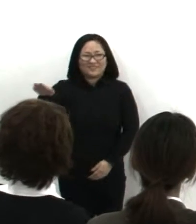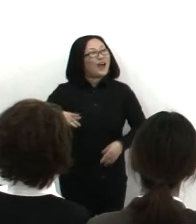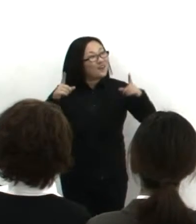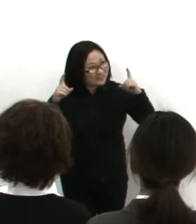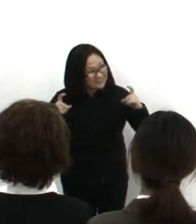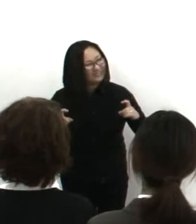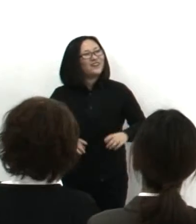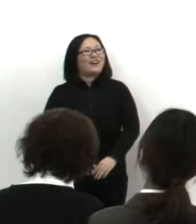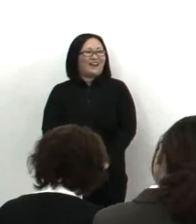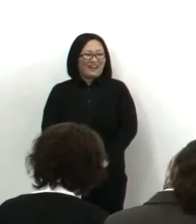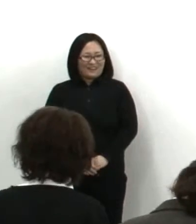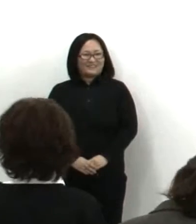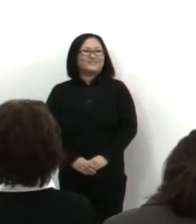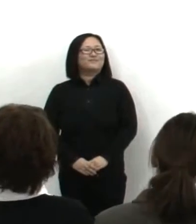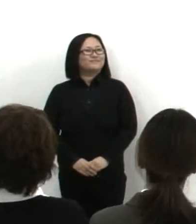は。